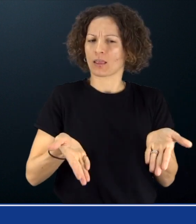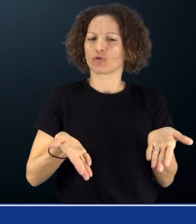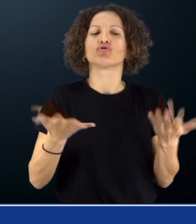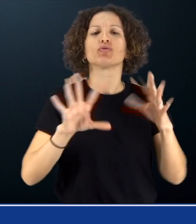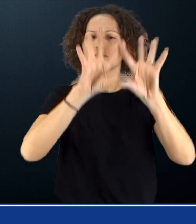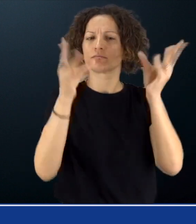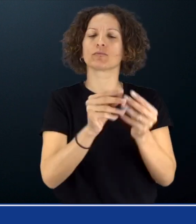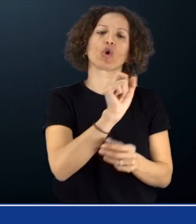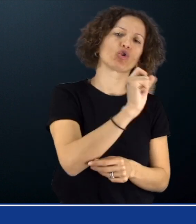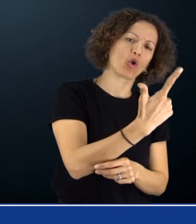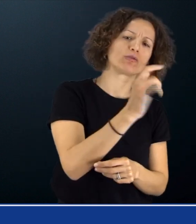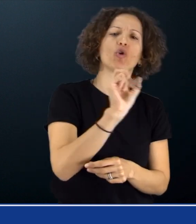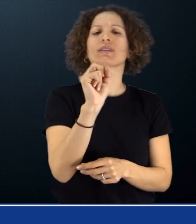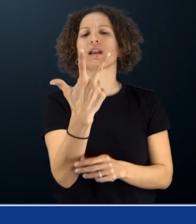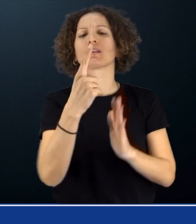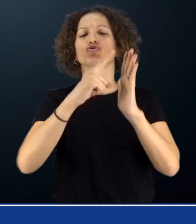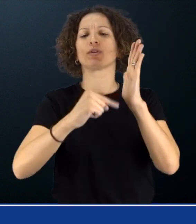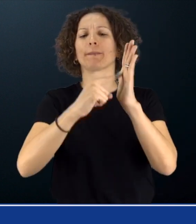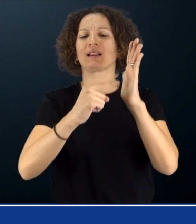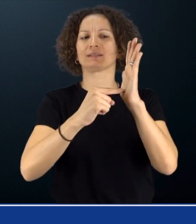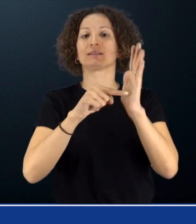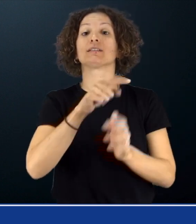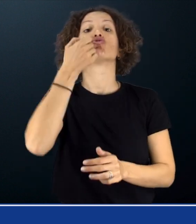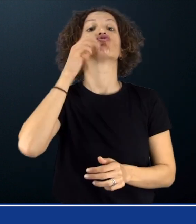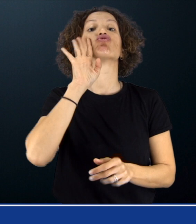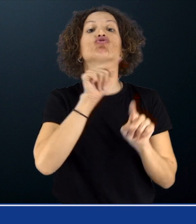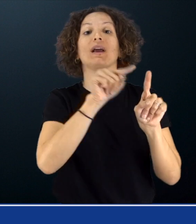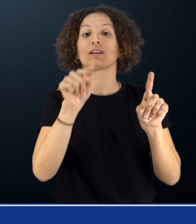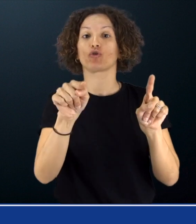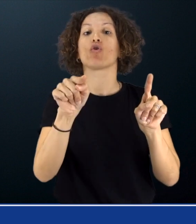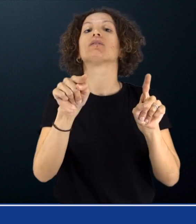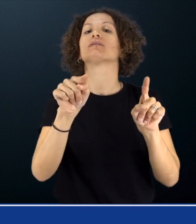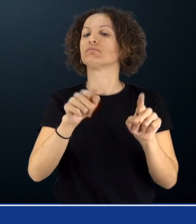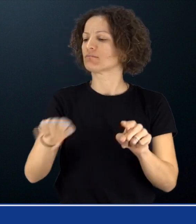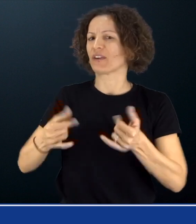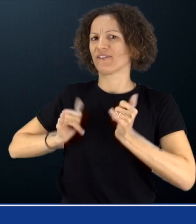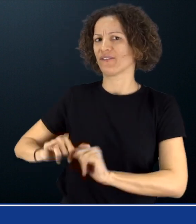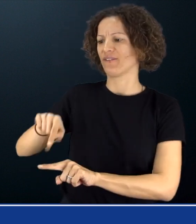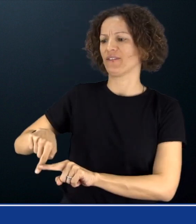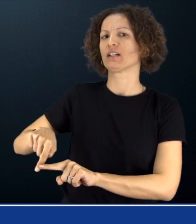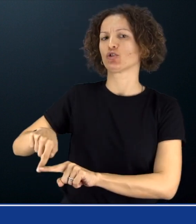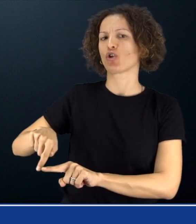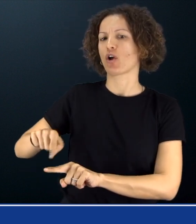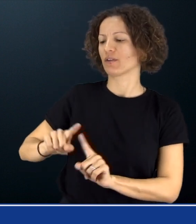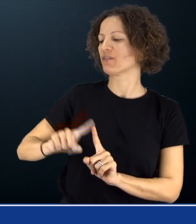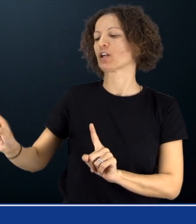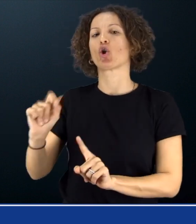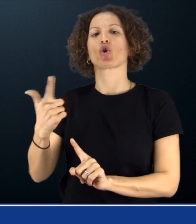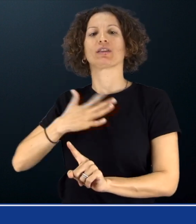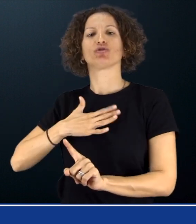parentale è stato ampliato. Spetta adesso per un totale di 12 o 13 mesi ai genitori nei primi 12 anni